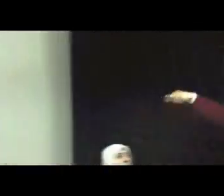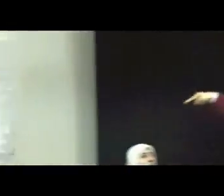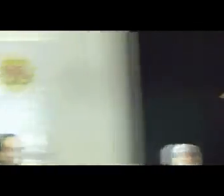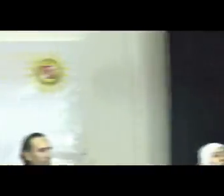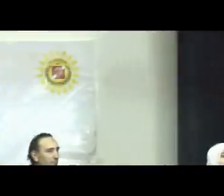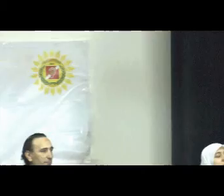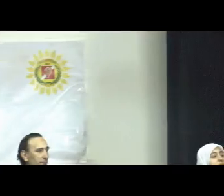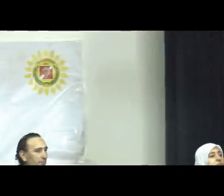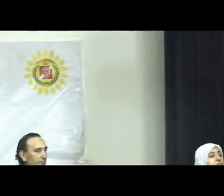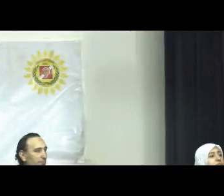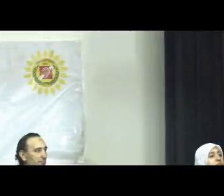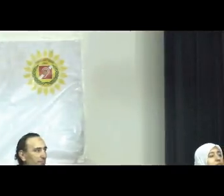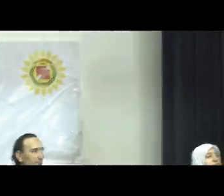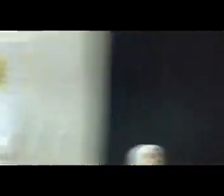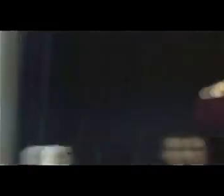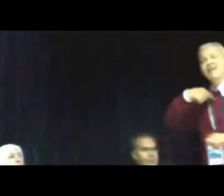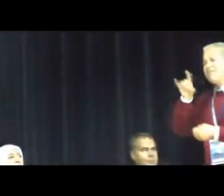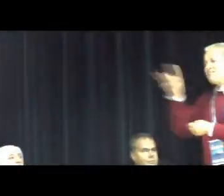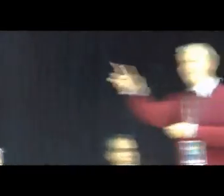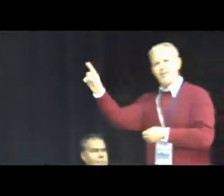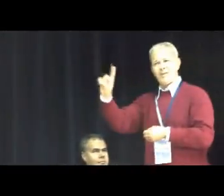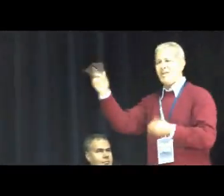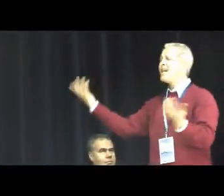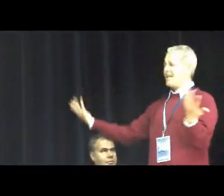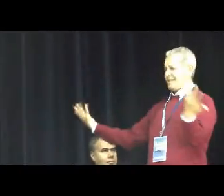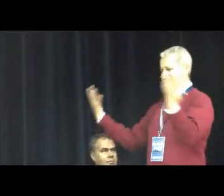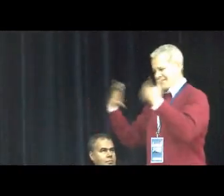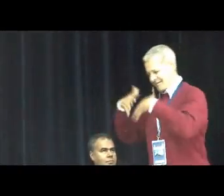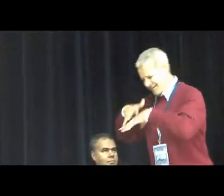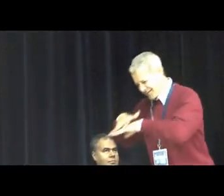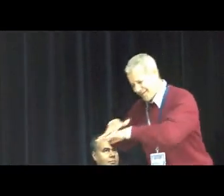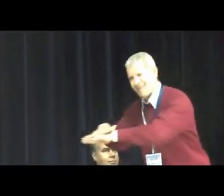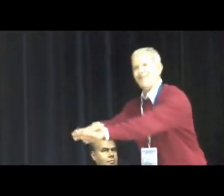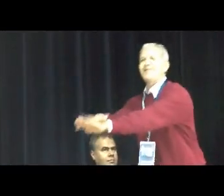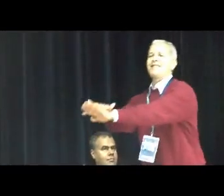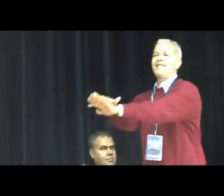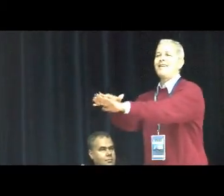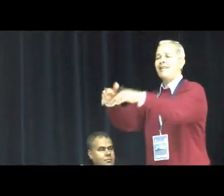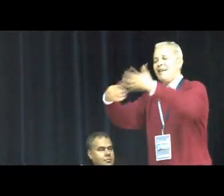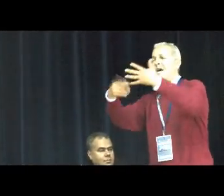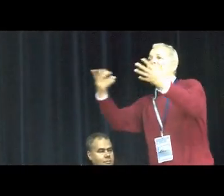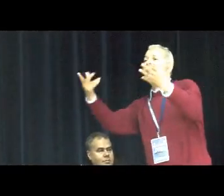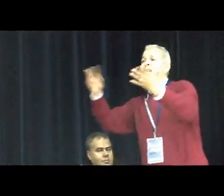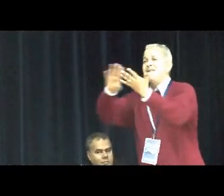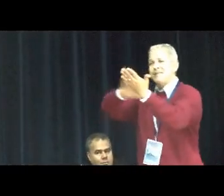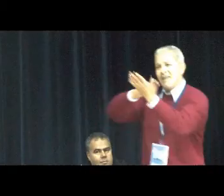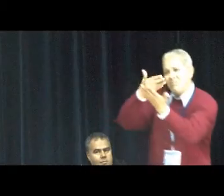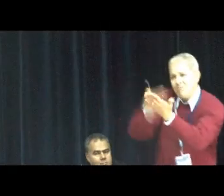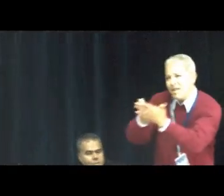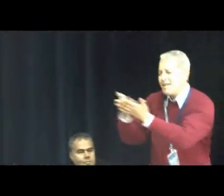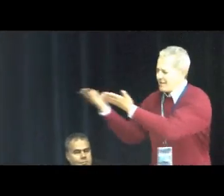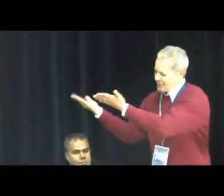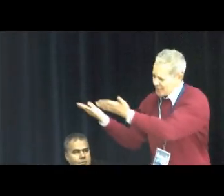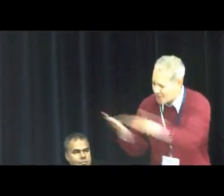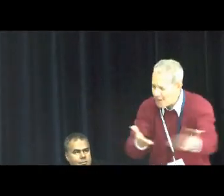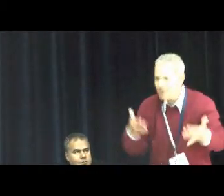احنا مستعدين اننا ندعموا هذا الاتحاد. ما تنقولوش بان الاشخاص السامعين ما يمكنش يكونوا معنا، ولكن